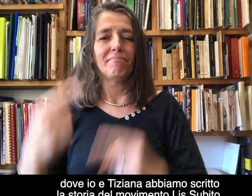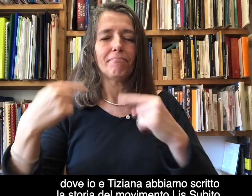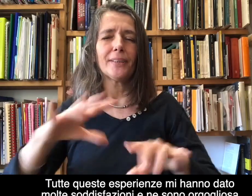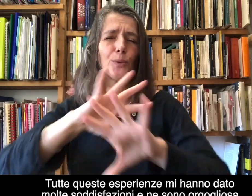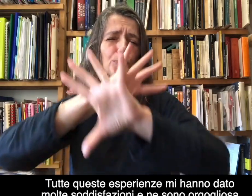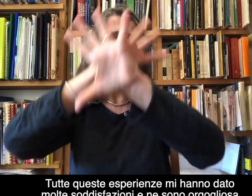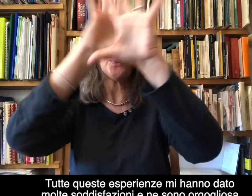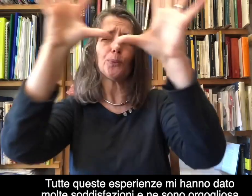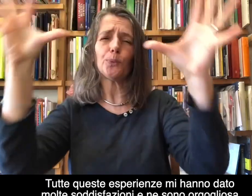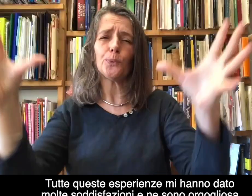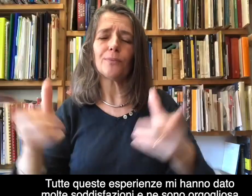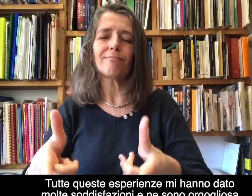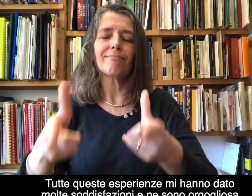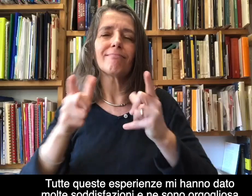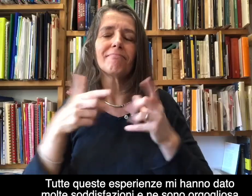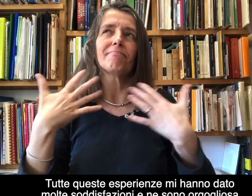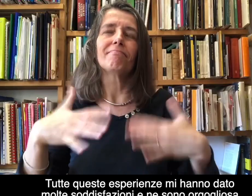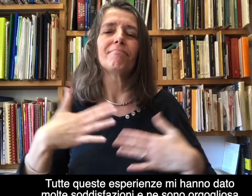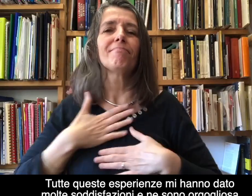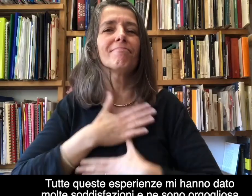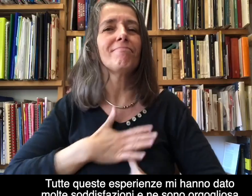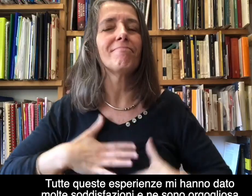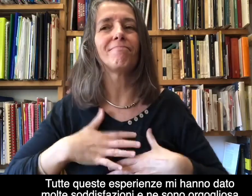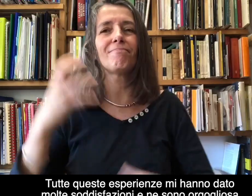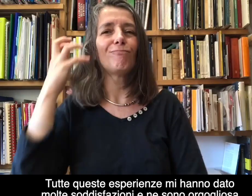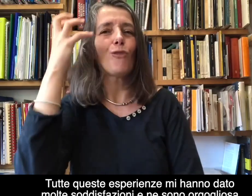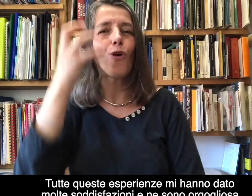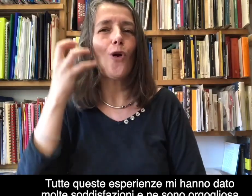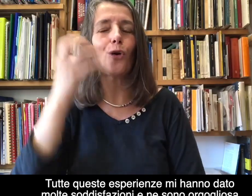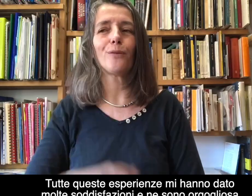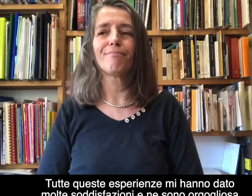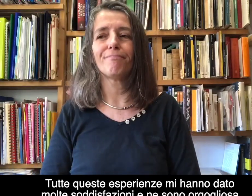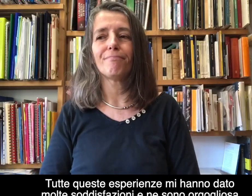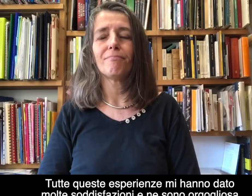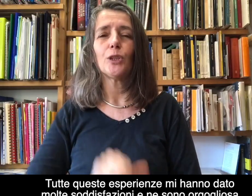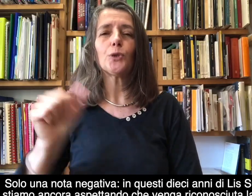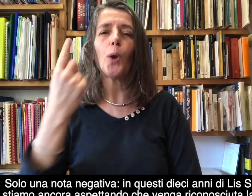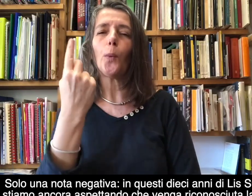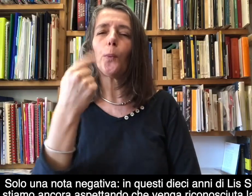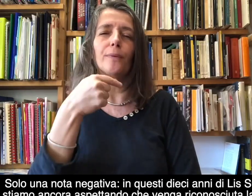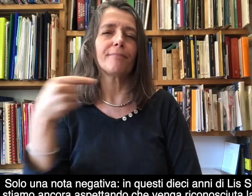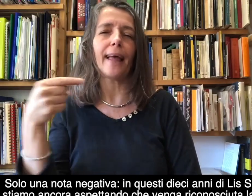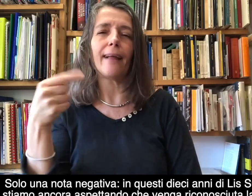tutte queste esperienze mi hanno dato molte soddisfazioni e ne sono orgogliosa solo una cosa